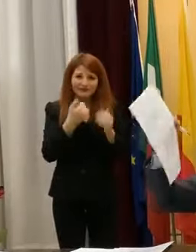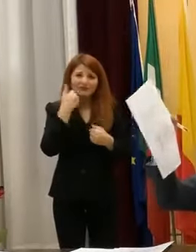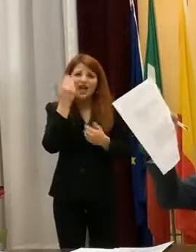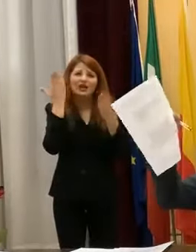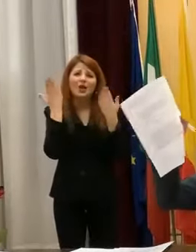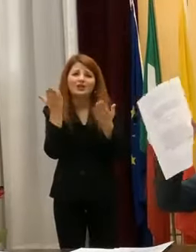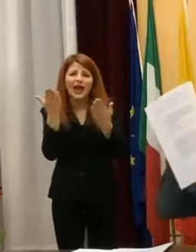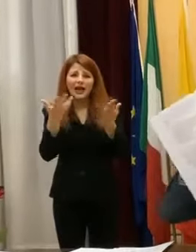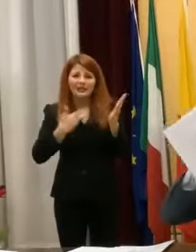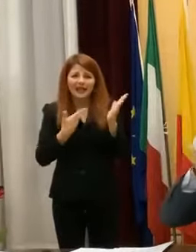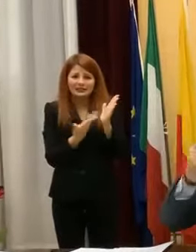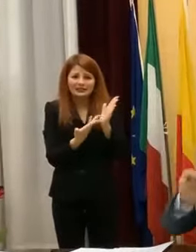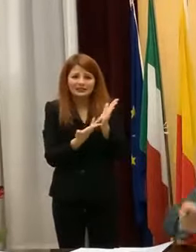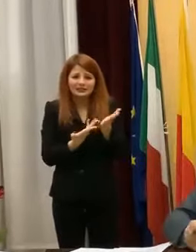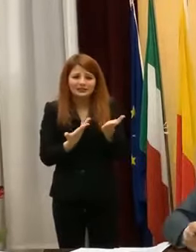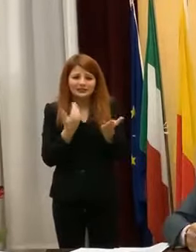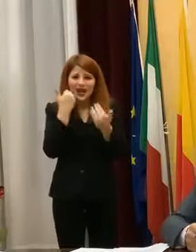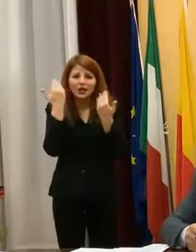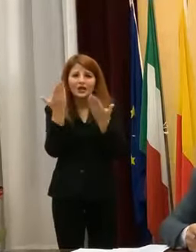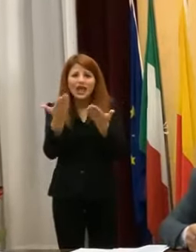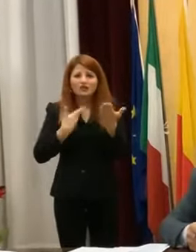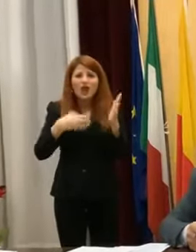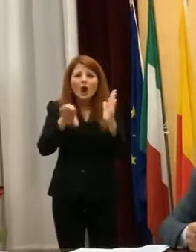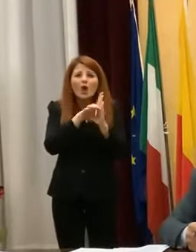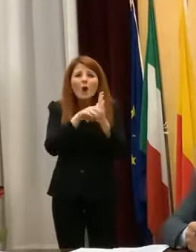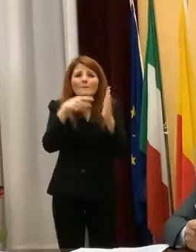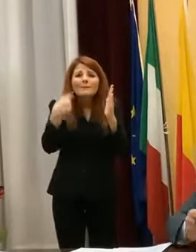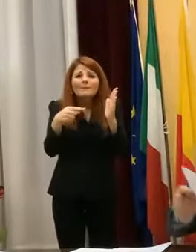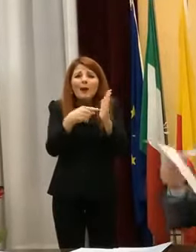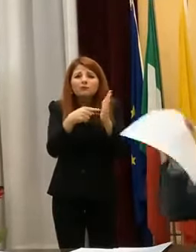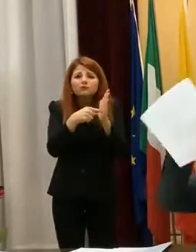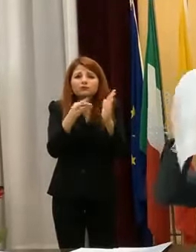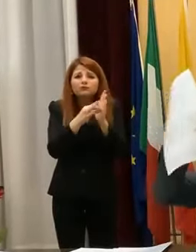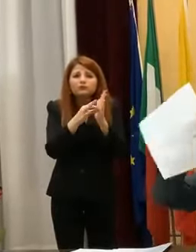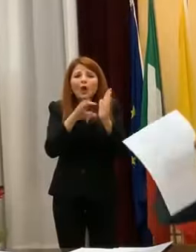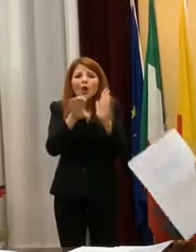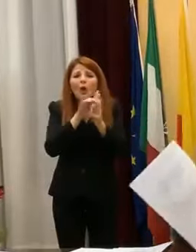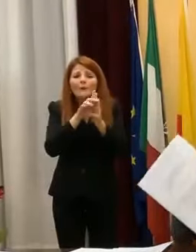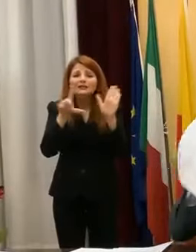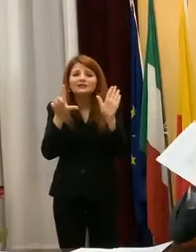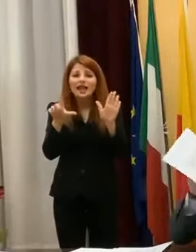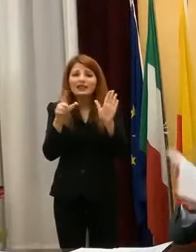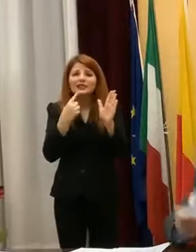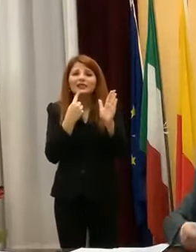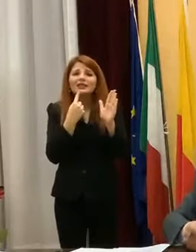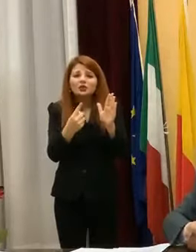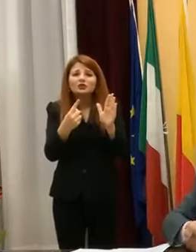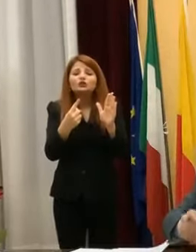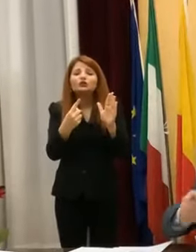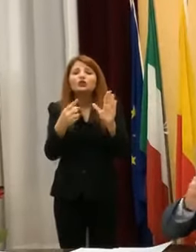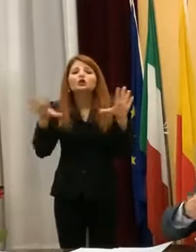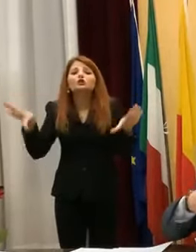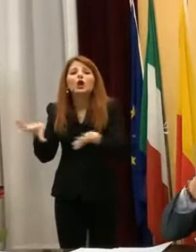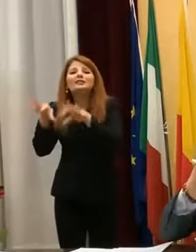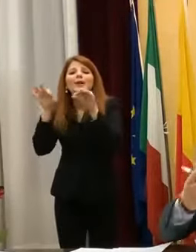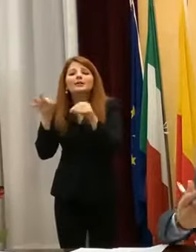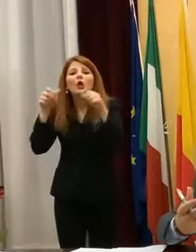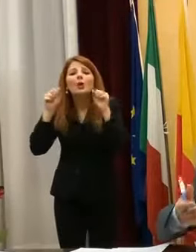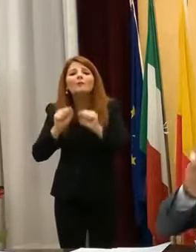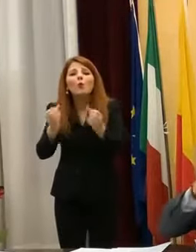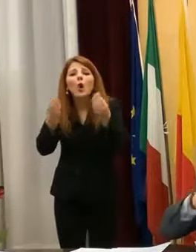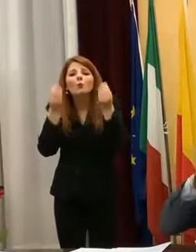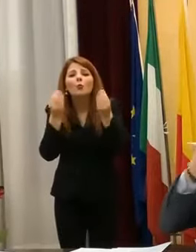E lo dice chiaramente questo comma. Nelle more, comma 7, della procedura di cui all'articolo